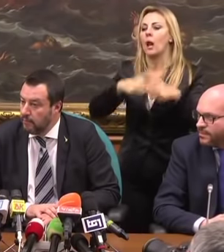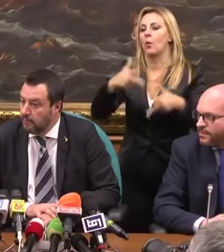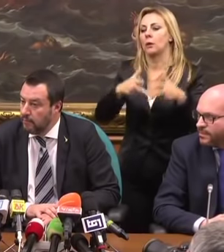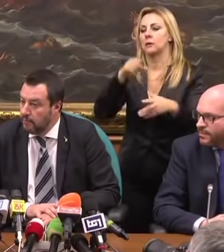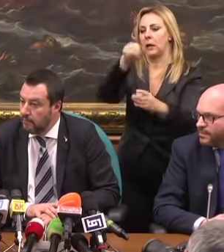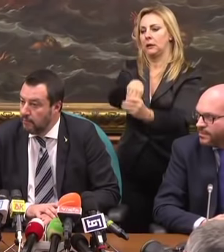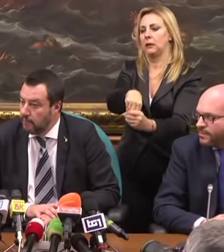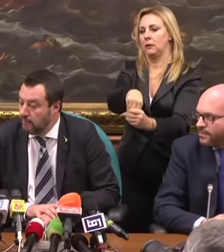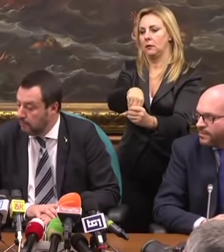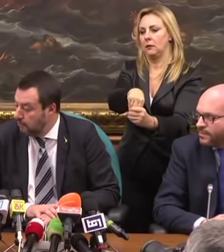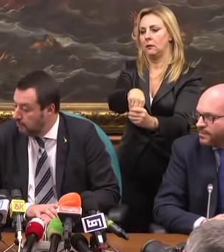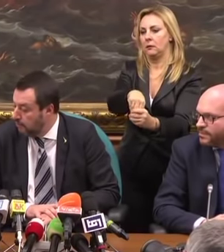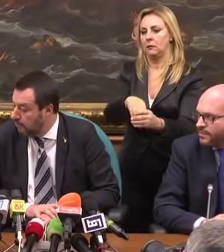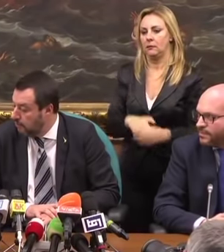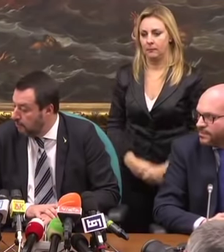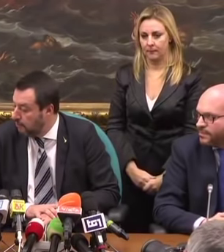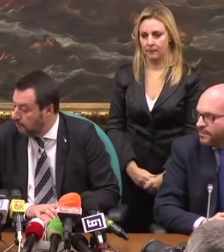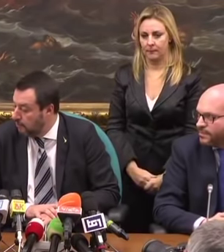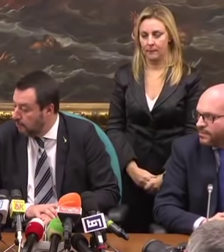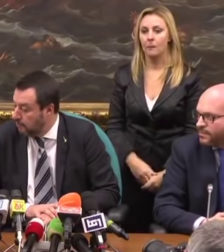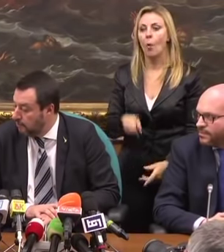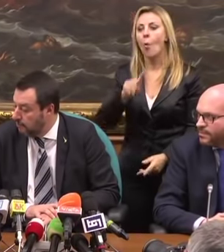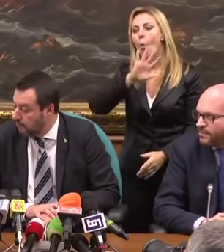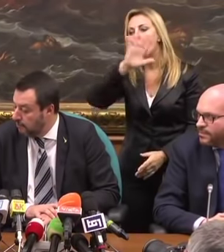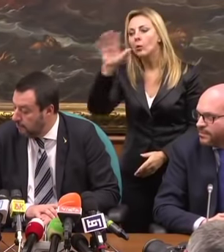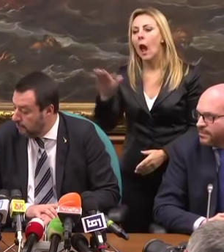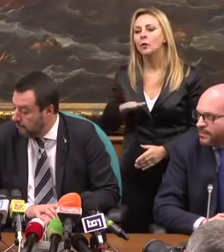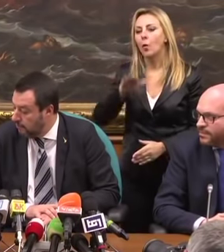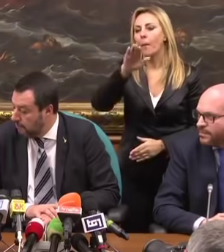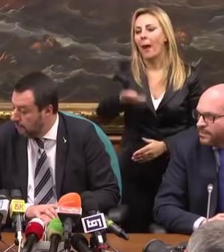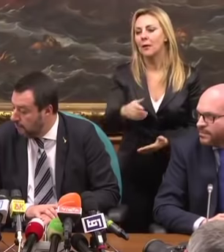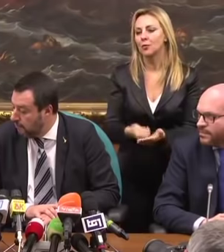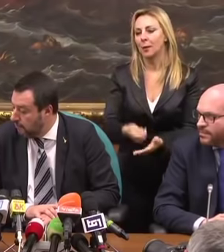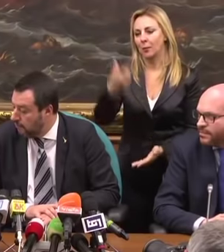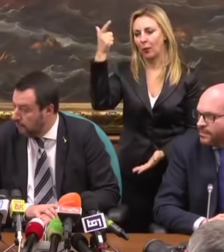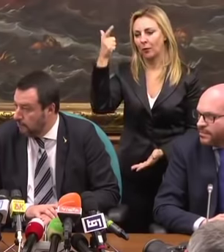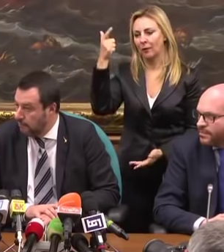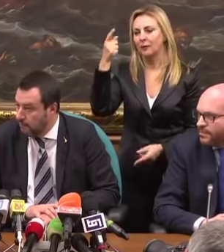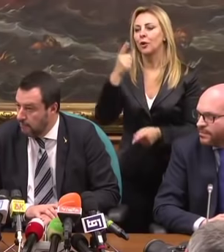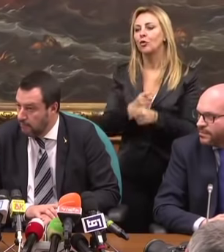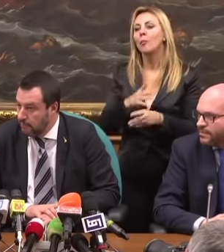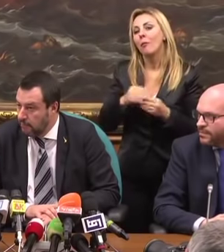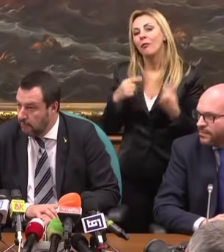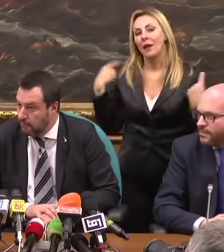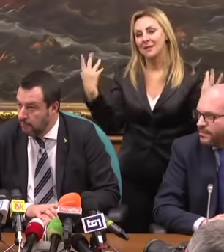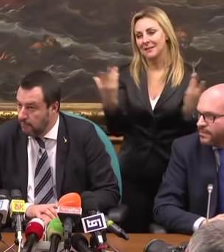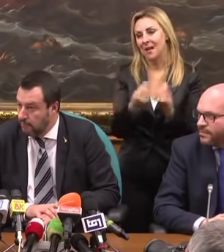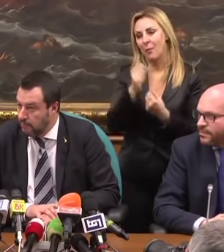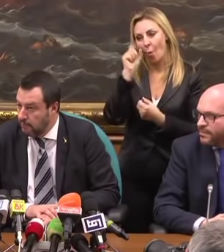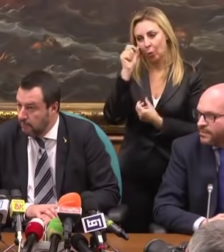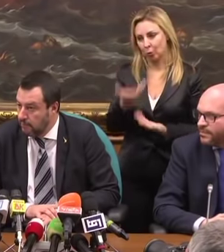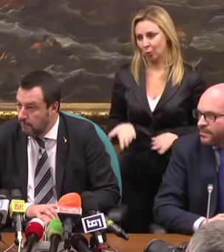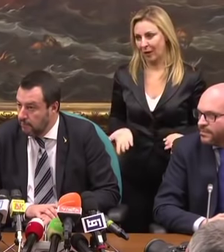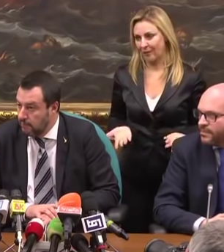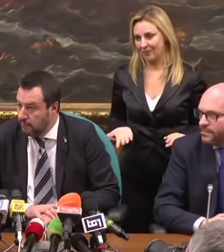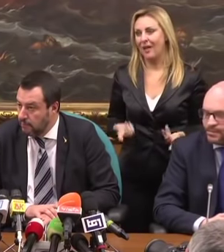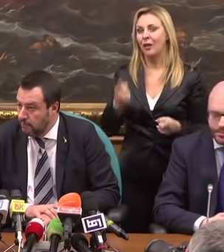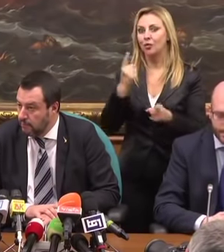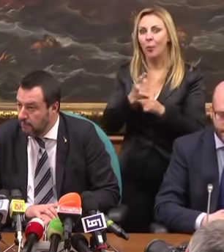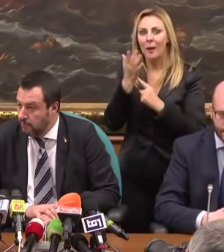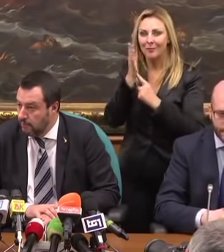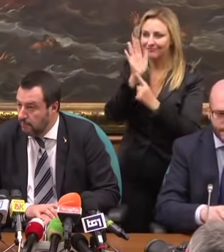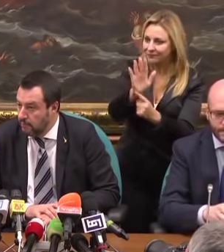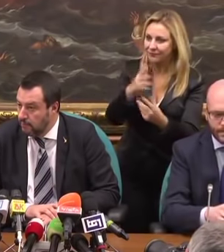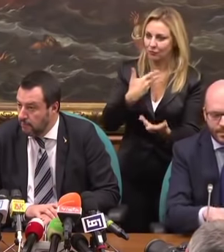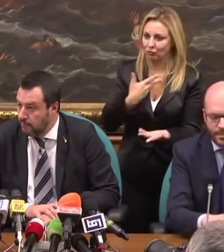Quindi sarà anche questo un altro passo importante. Noi dobbiamo fare cultura, dobbiamo far vedere che ci siamo,